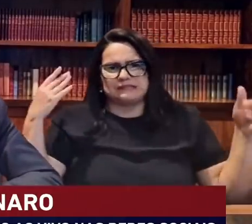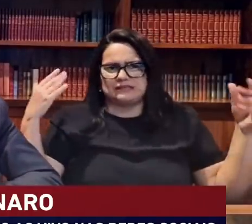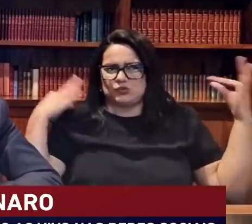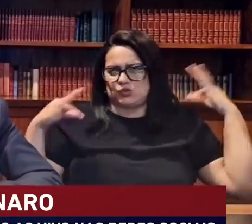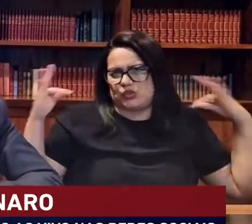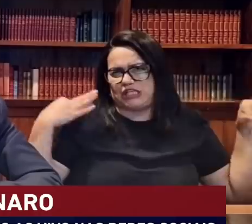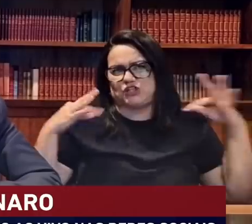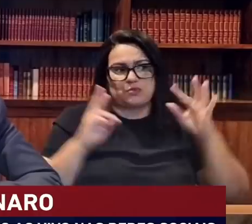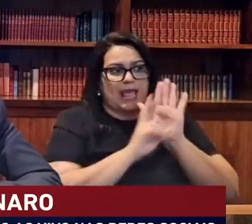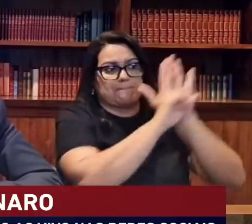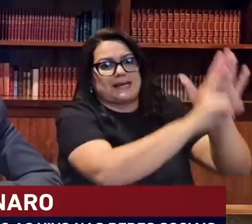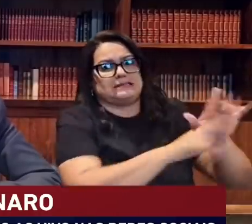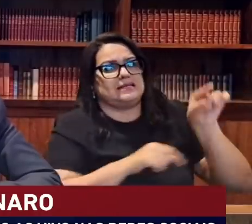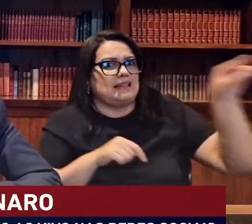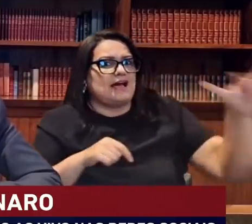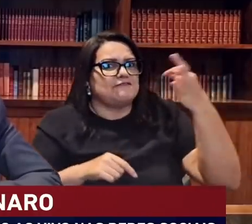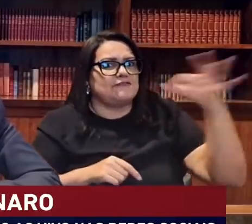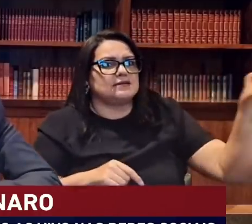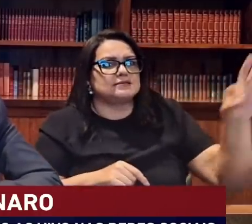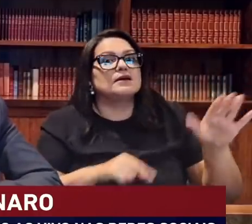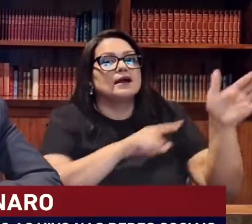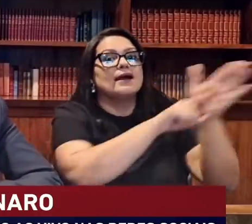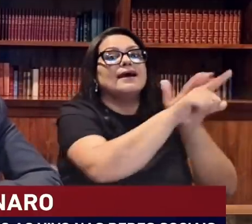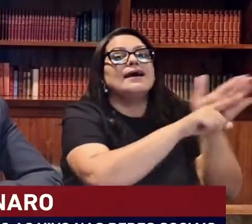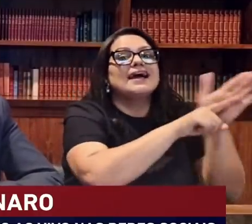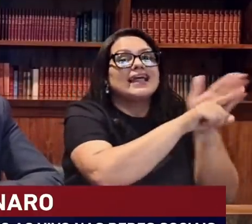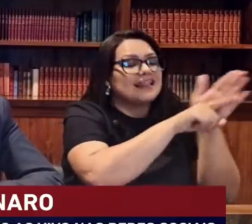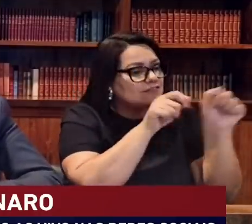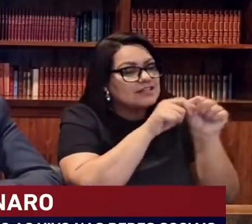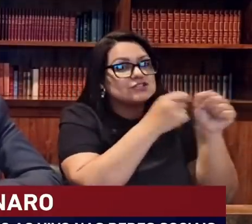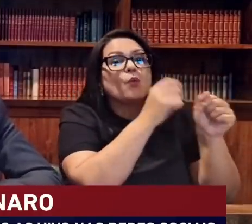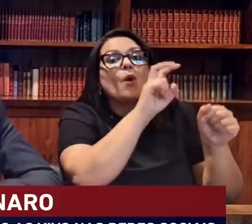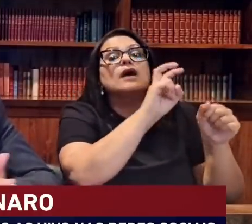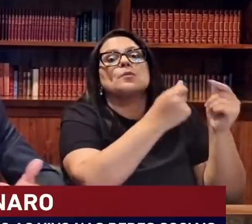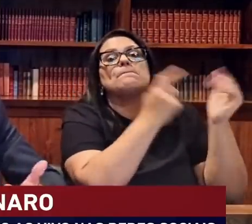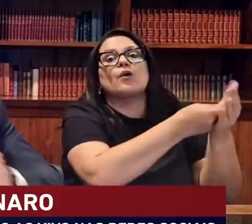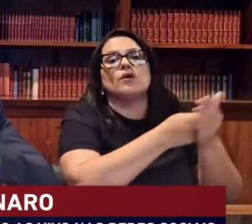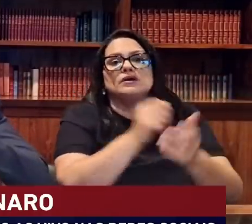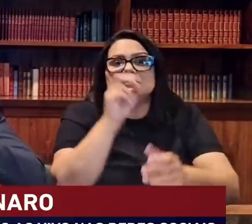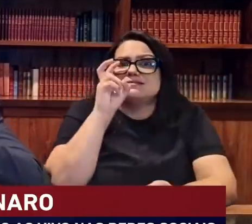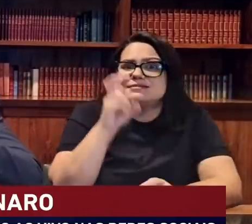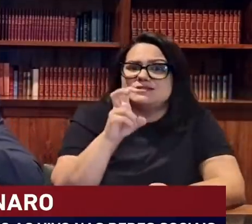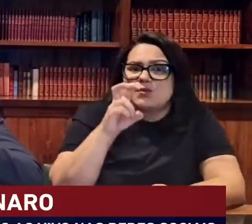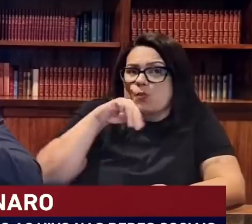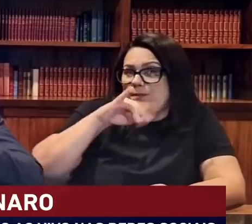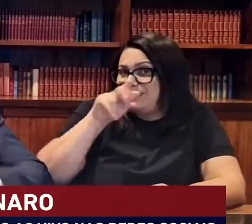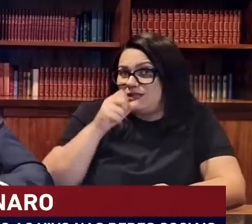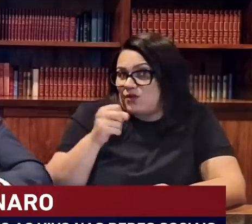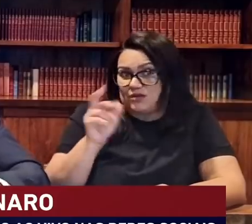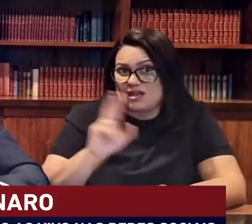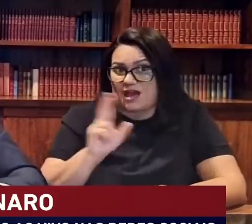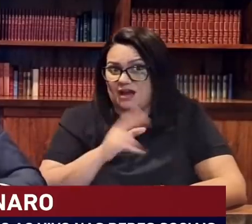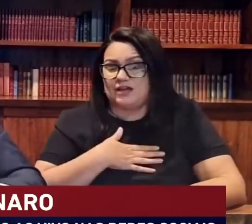uma representação do turismo nossa lá. Preço da consultoria, 5 milhões de reais.